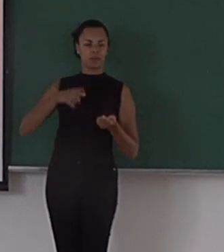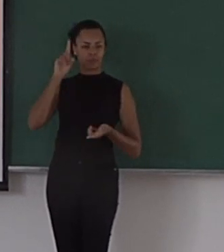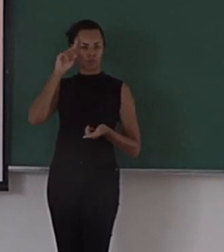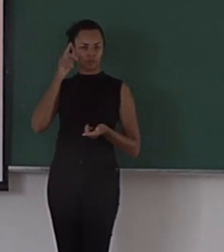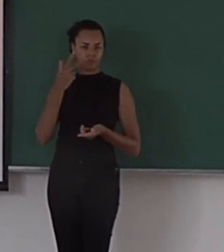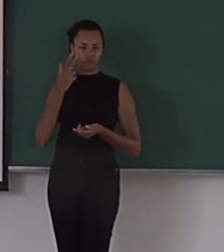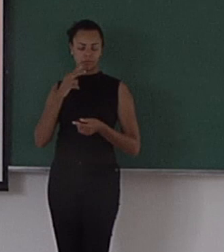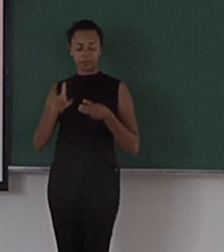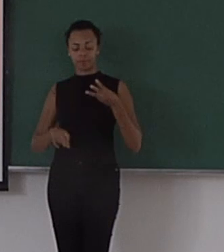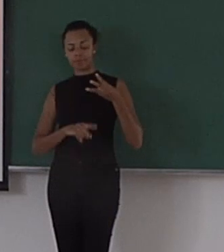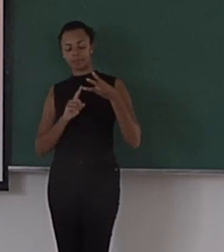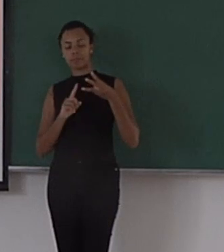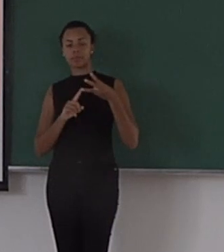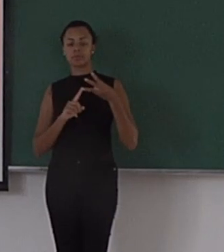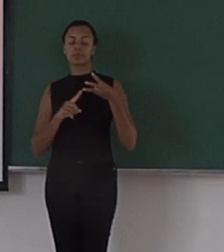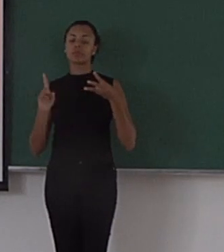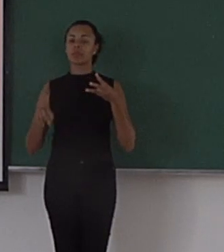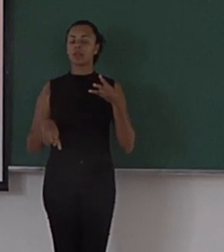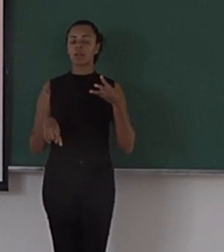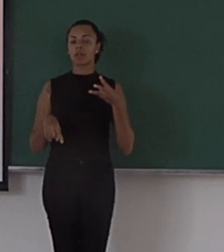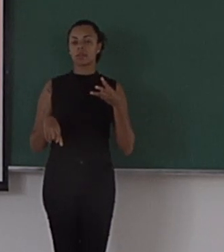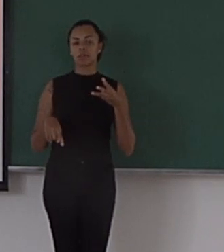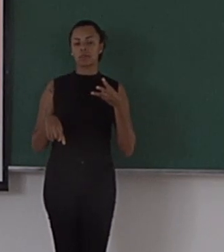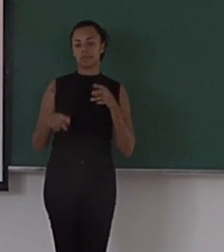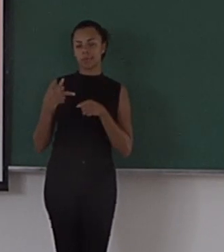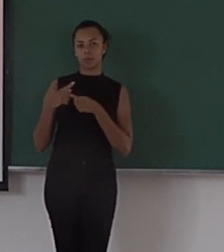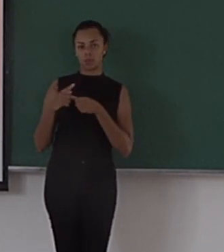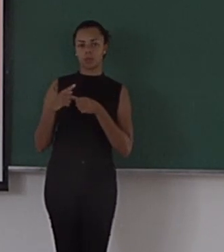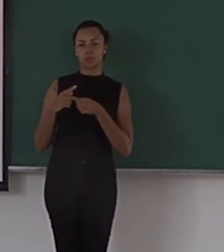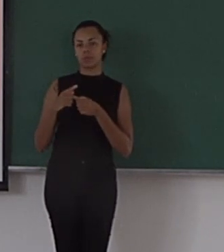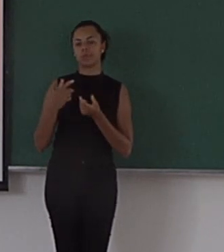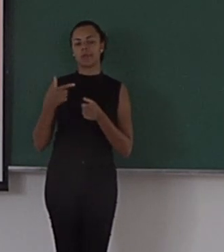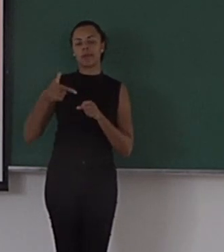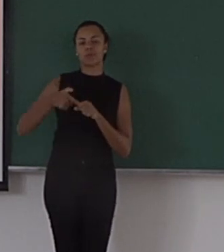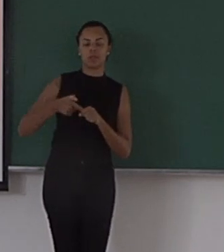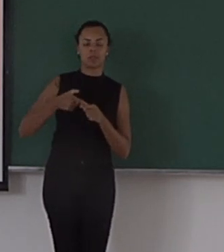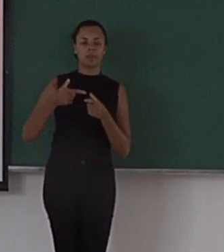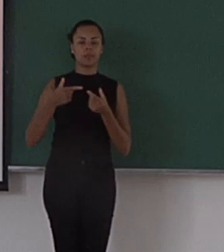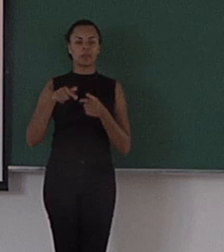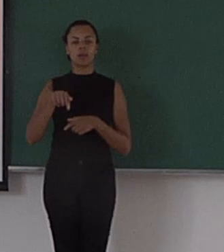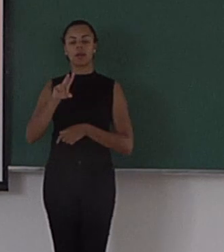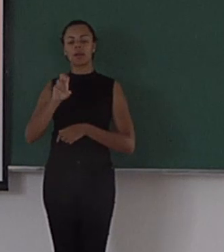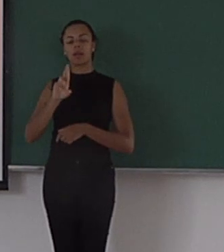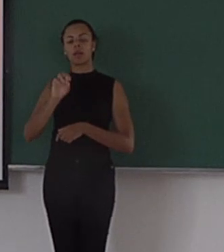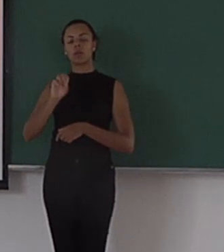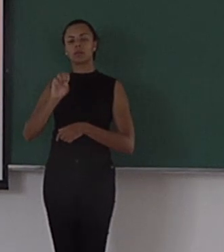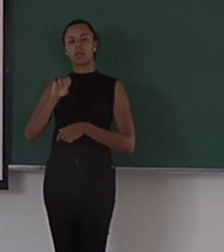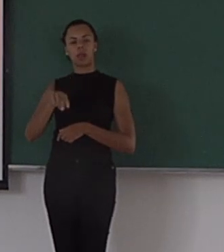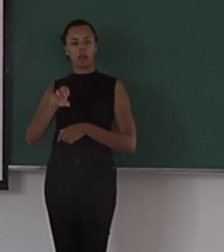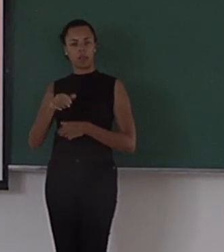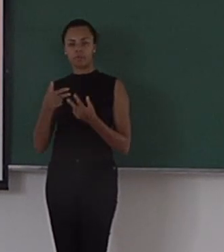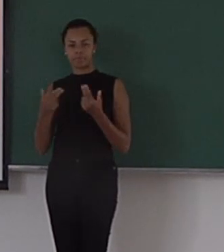dia, tá? E os compostos orgânicos são aqueles derivados do petróleo, gasolina e tal, querosene. Ah,